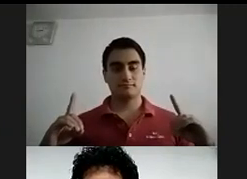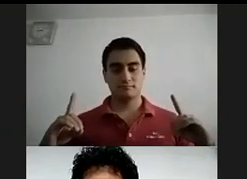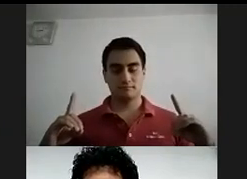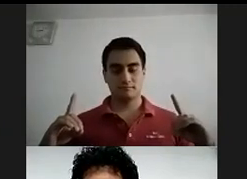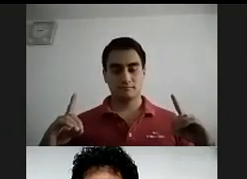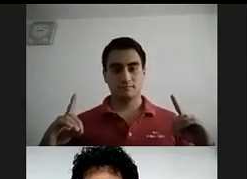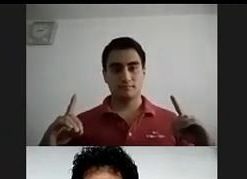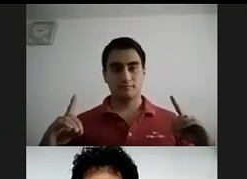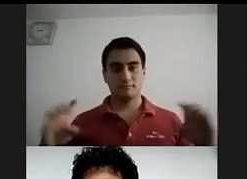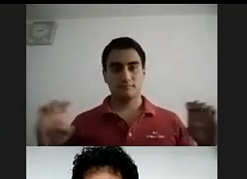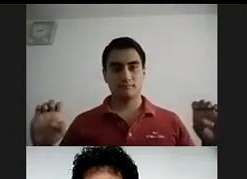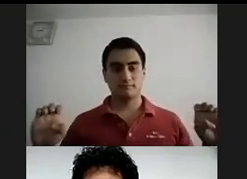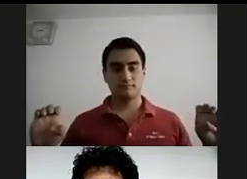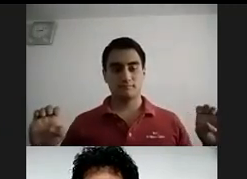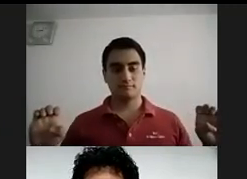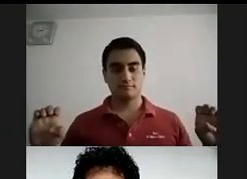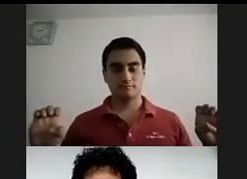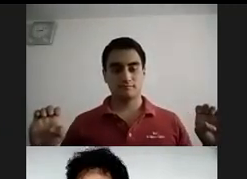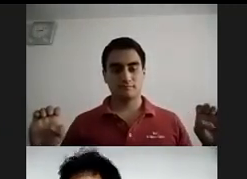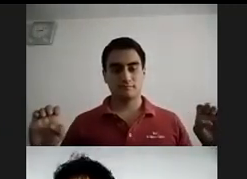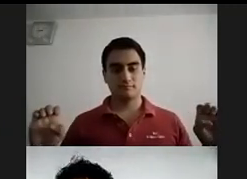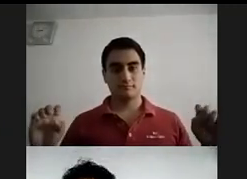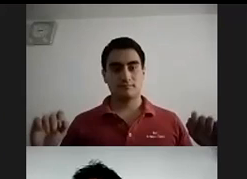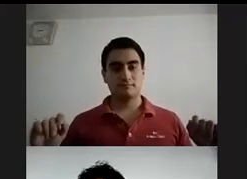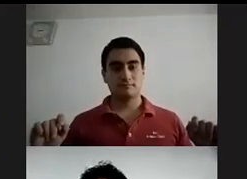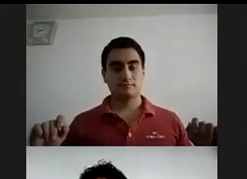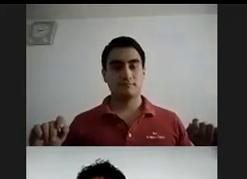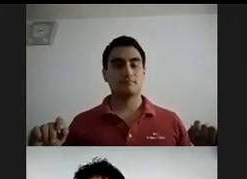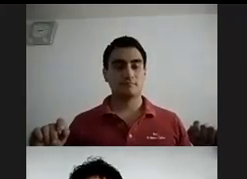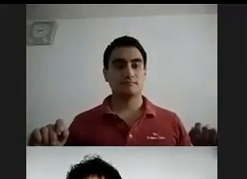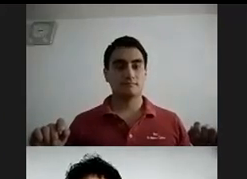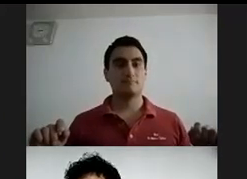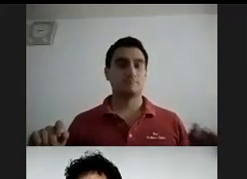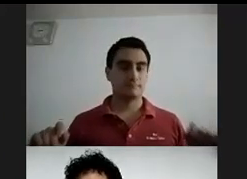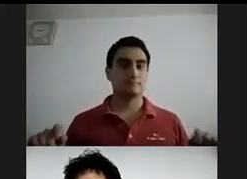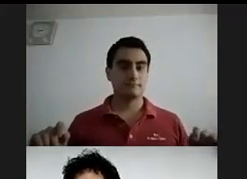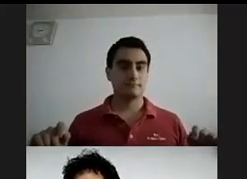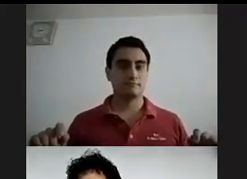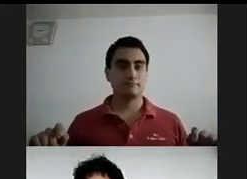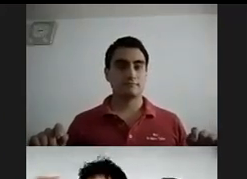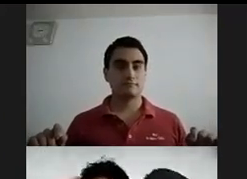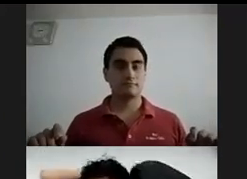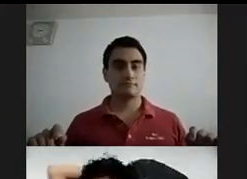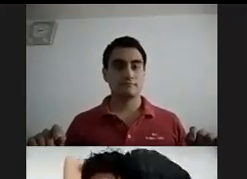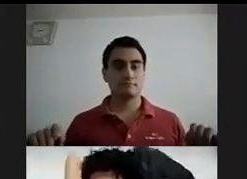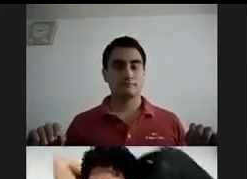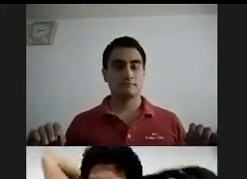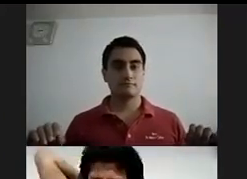grandes. Entonces, cualquier duda o pregunta nos hablamos por el grupo, ahí sí respondemos, porque de repente se nos olvida de qué grupo son, si ya respondimos o